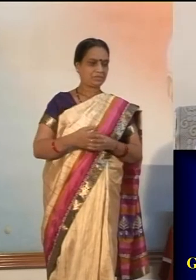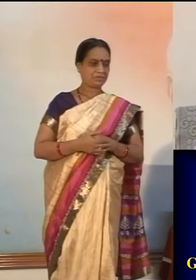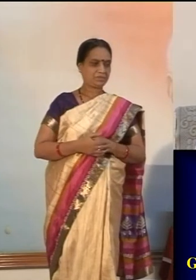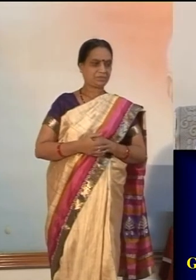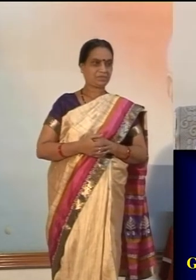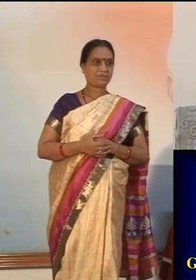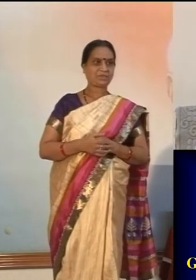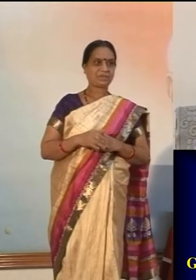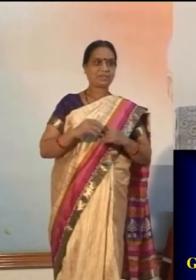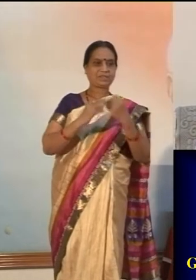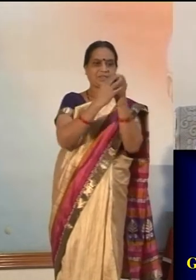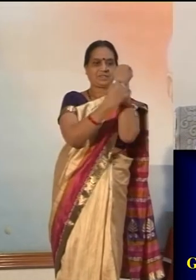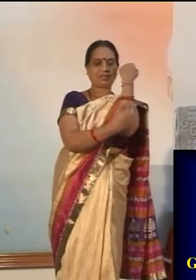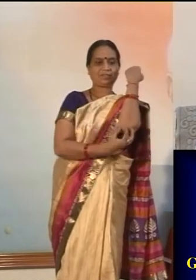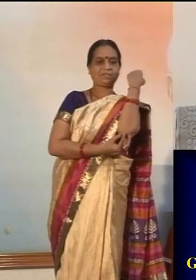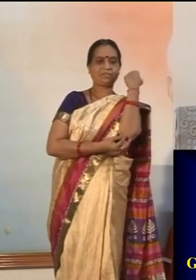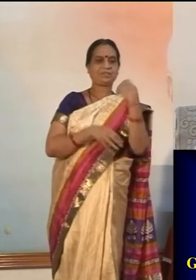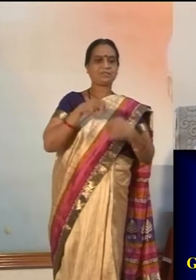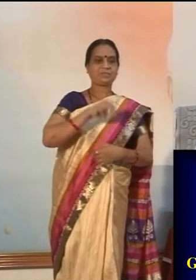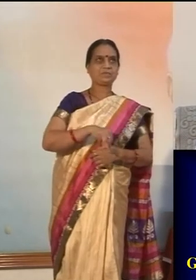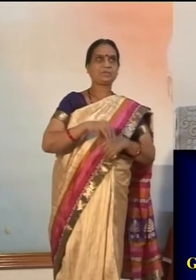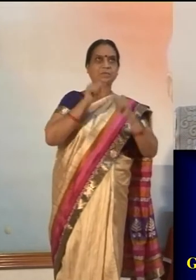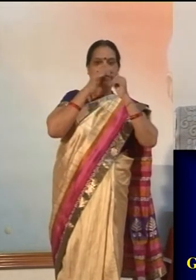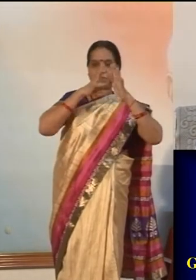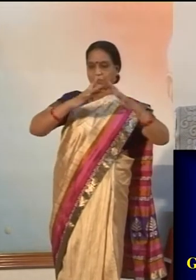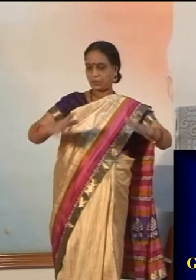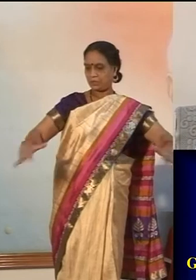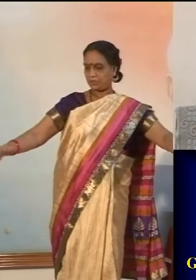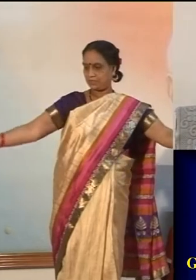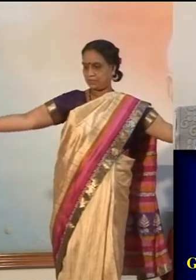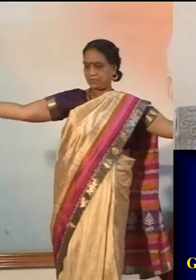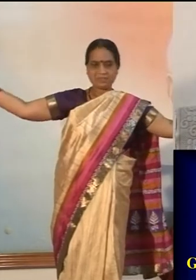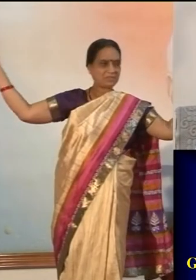उनके गांव में बाढ़ आई